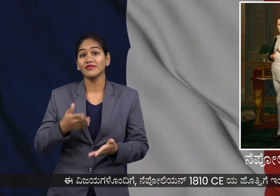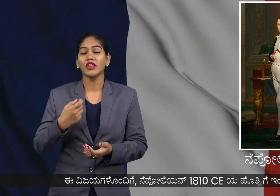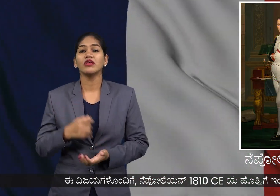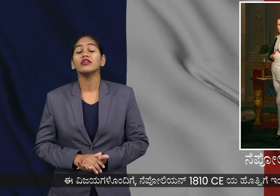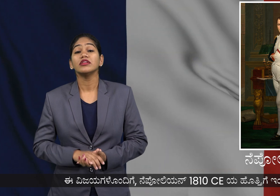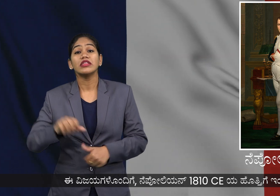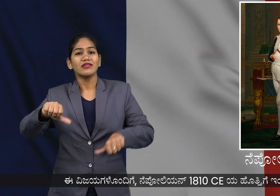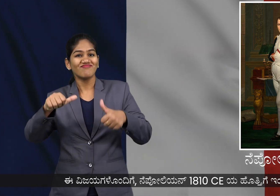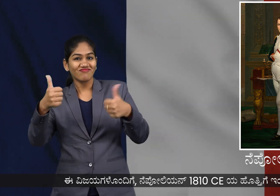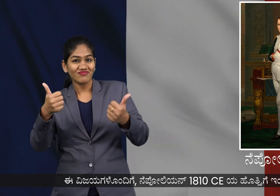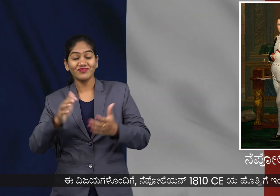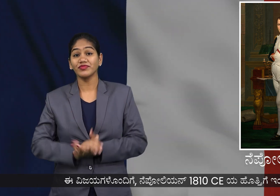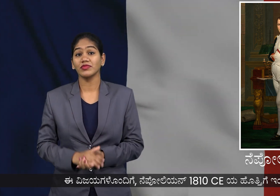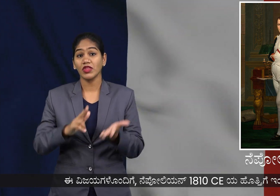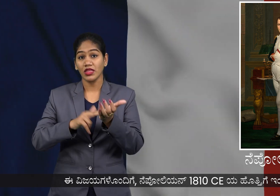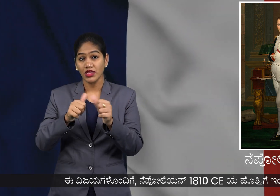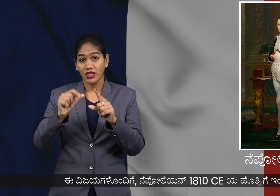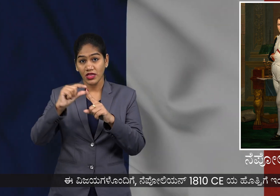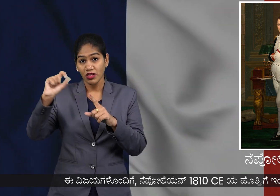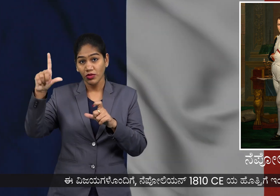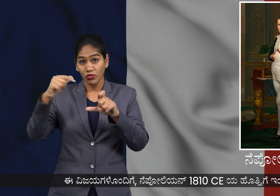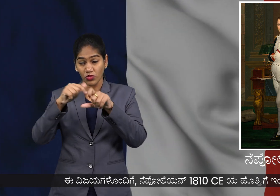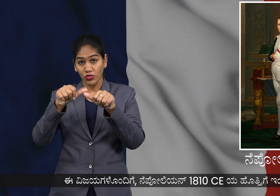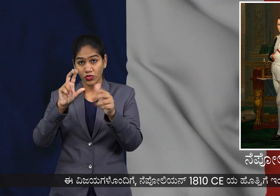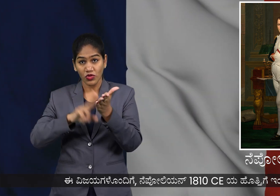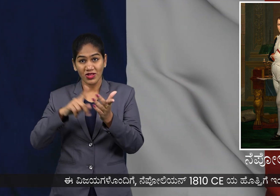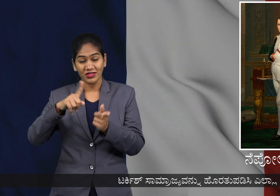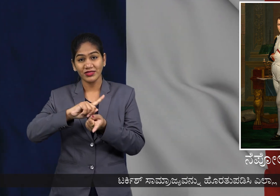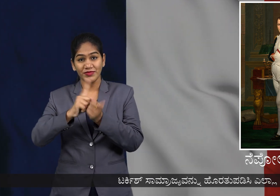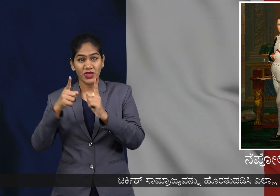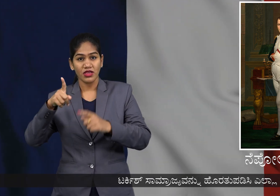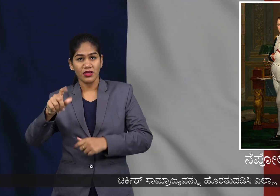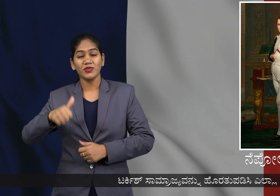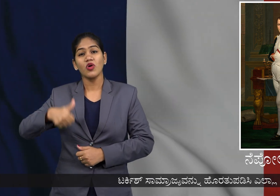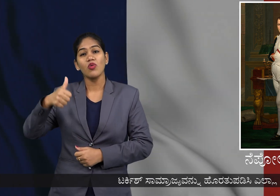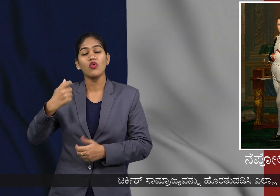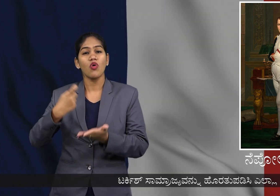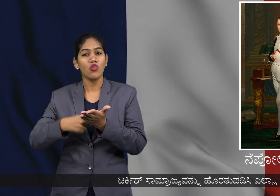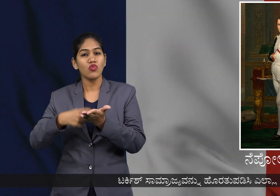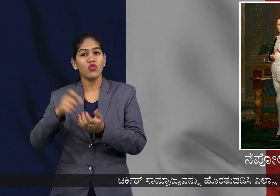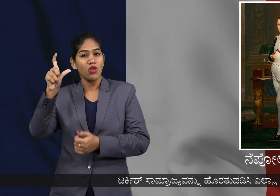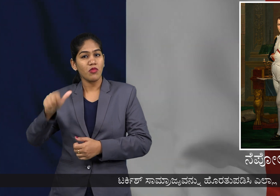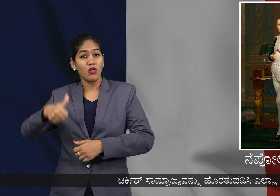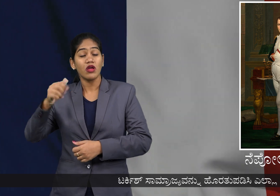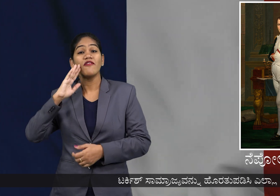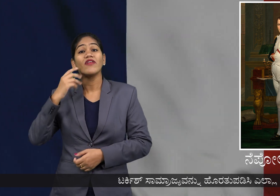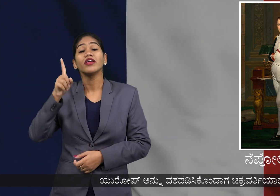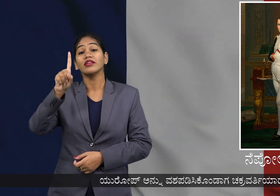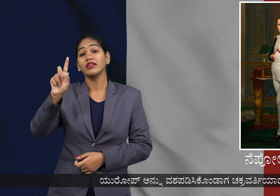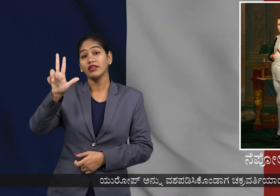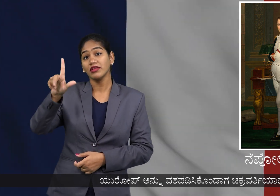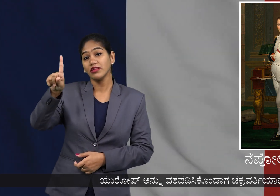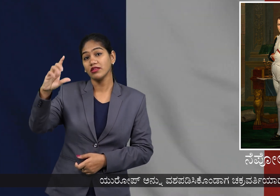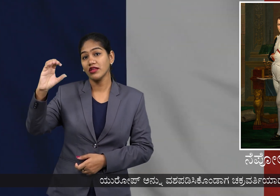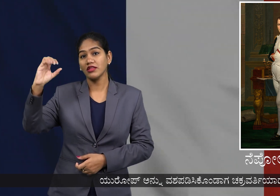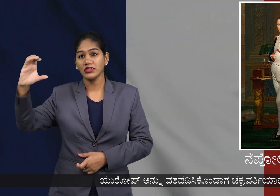ಈ ವಿಜಯಗಳೊಂದಿಗೆ ನೆಪೋಲಿಯನ್ 1810 ಸಿಇಯ ಹೊತ್ತಿಗೆ ಇಂಗ್ಲೆಂಡ್ ಮತ್ತು ಟರ್ಕಿಶ್ ಸಾಮ್ರಾಜ್ಯವನ್ನ ಹೊರತುಪಡಿಸಿ ಎಲ್ಲಾ ಯುರೋಪ್